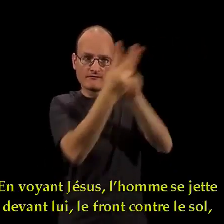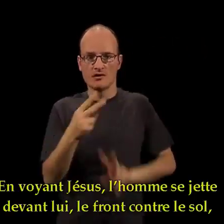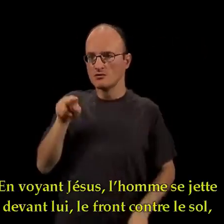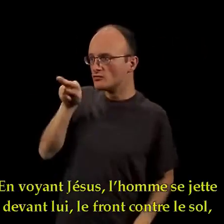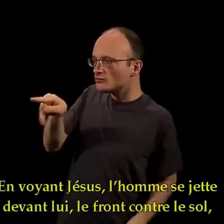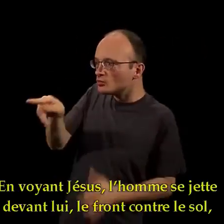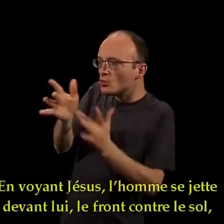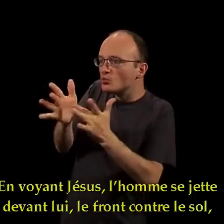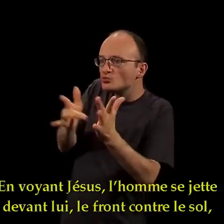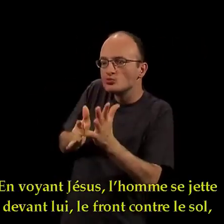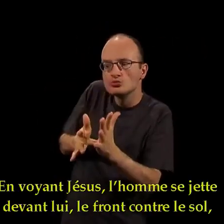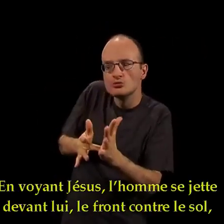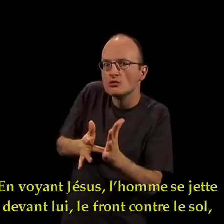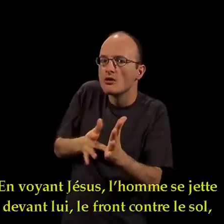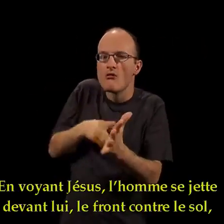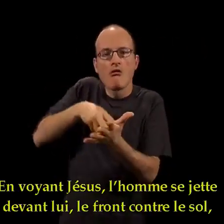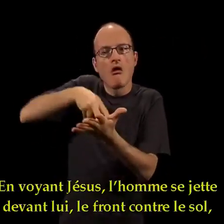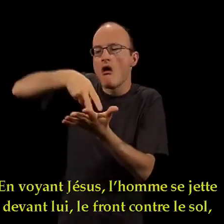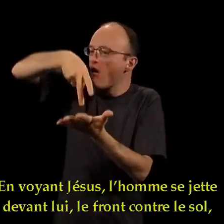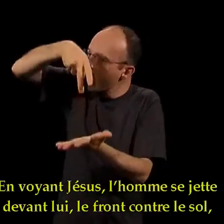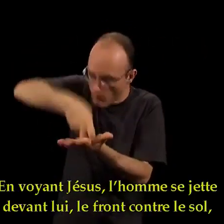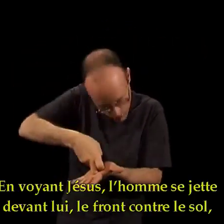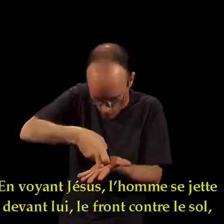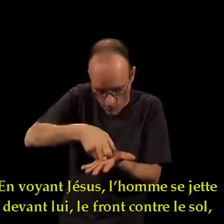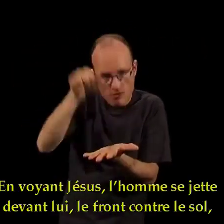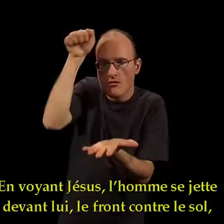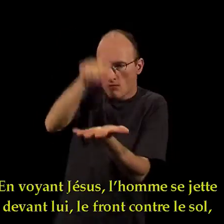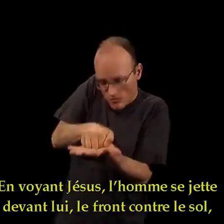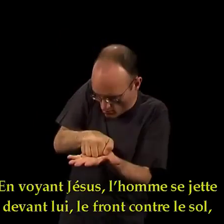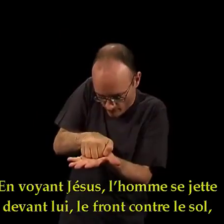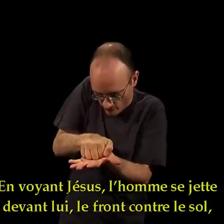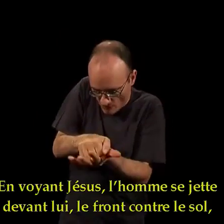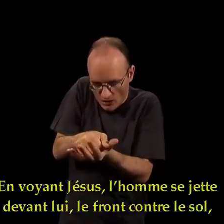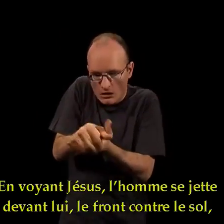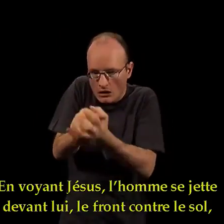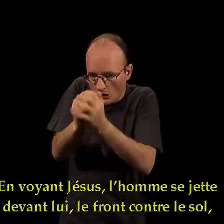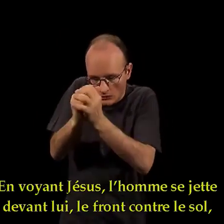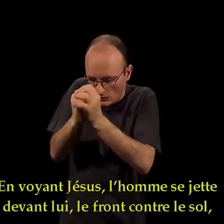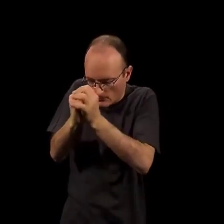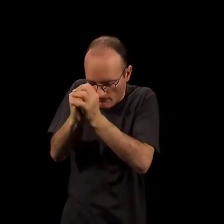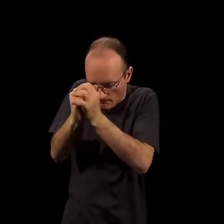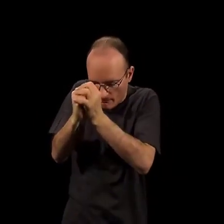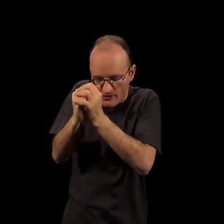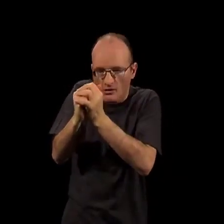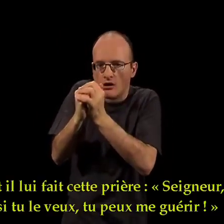En voyant Jésus, l'homme se jette devant lui, le front contre le sol, et il lui fait cette prière: